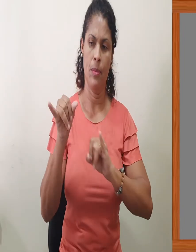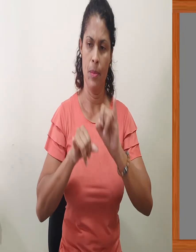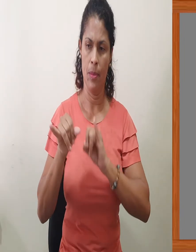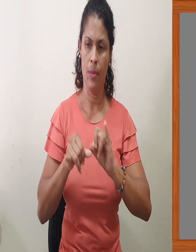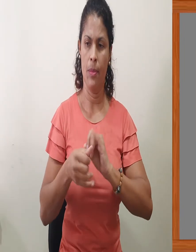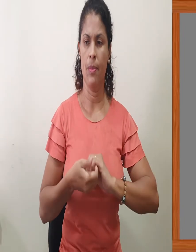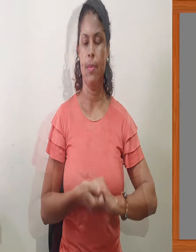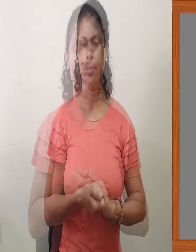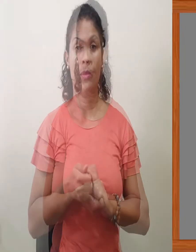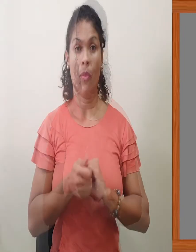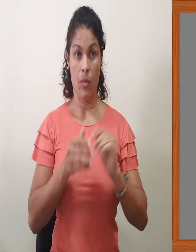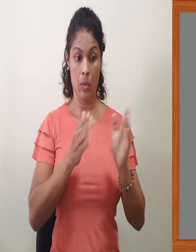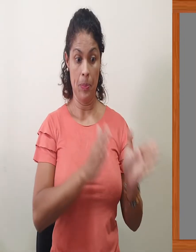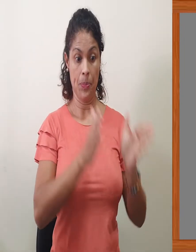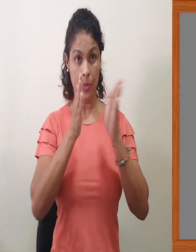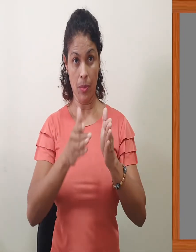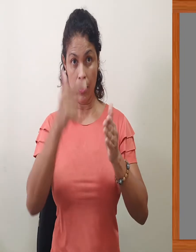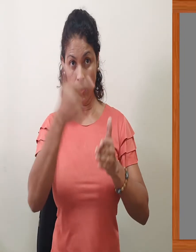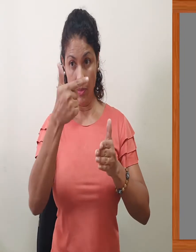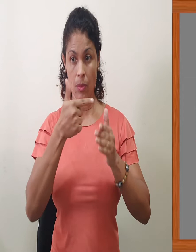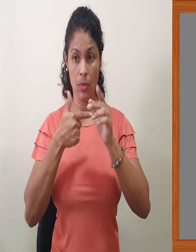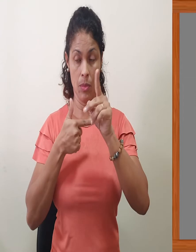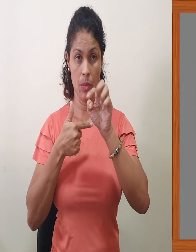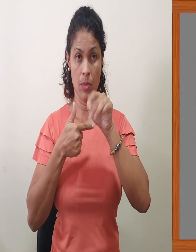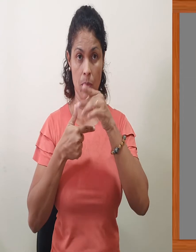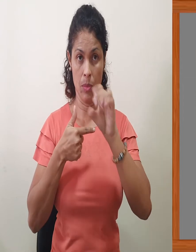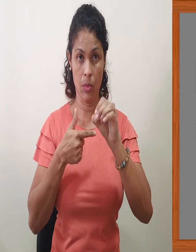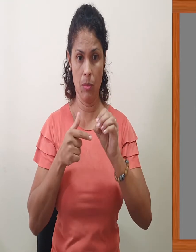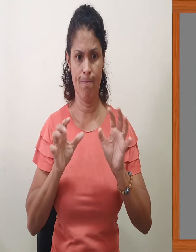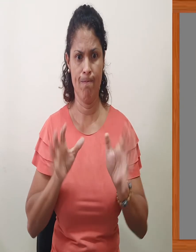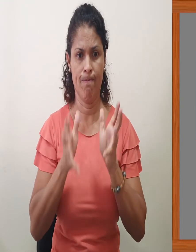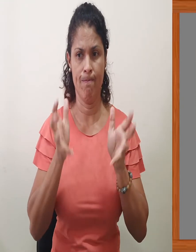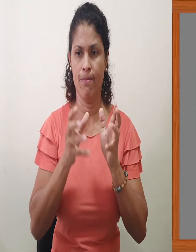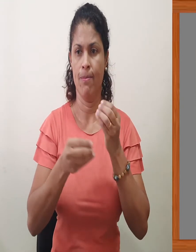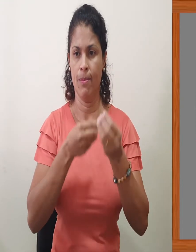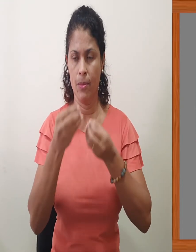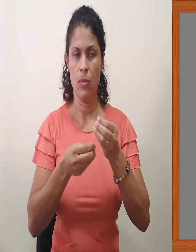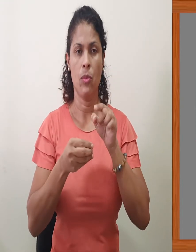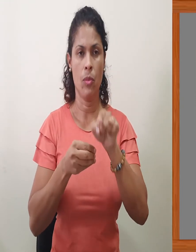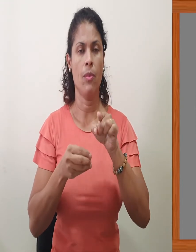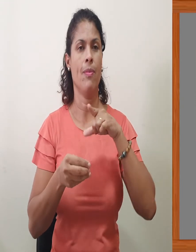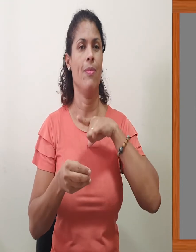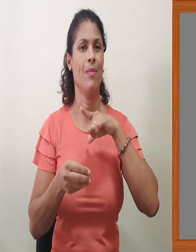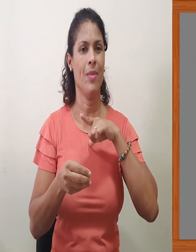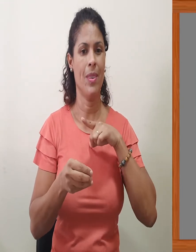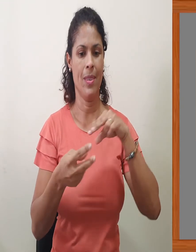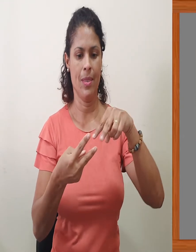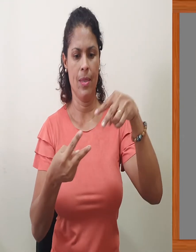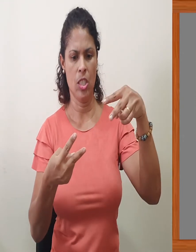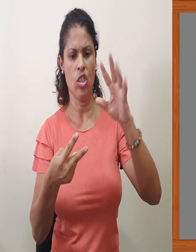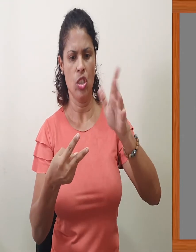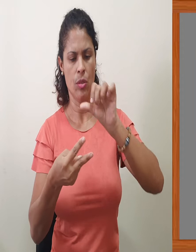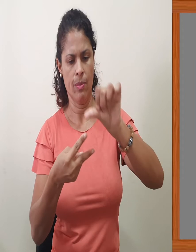diagnóstico, mesmo os mais modernos. Os principais oncoiniciadores são os benzopirenos,